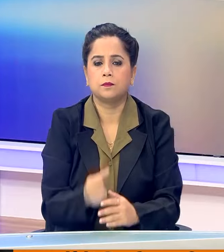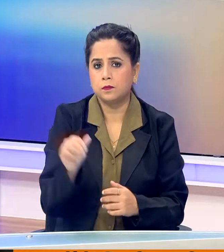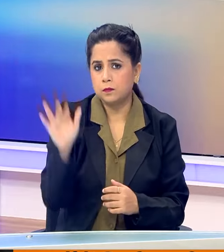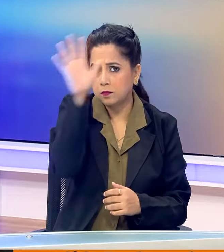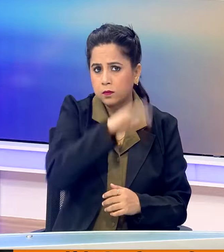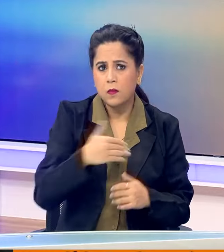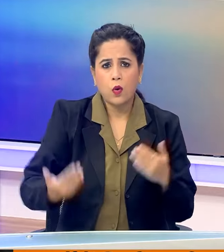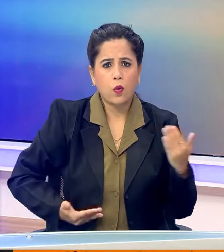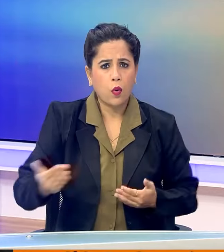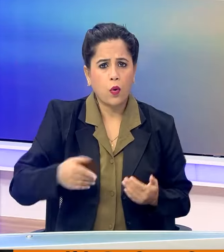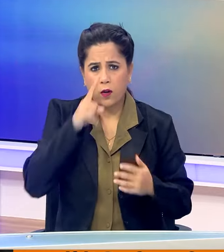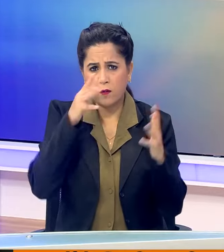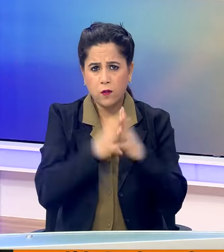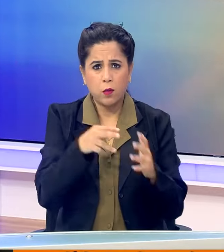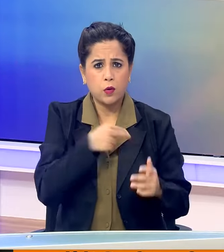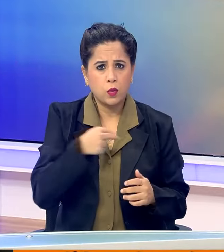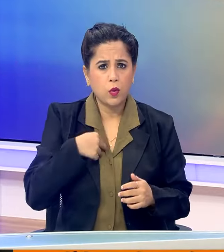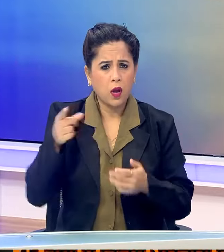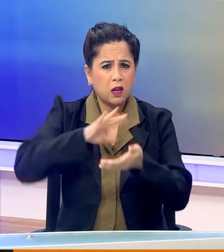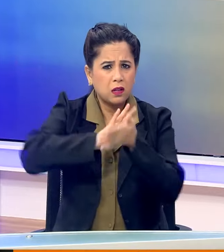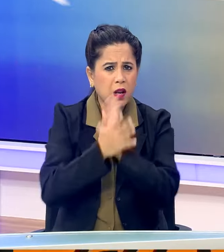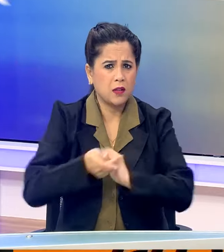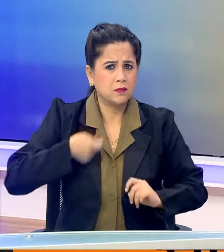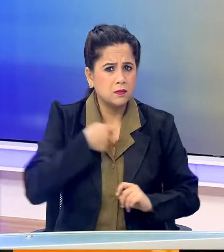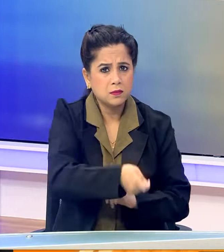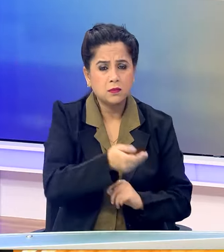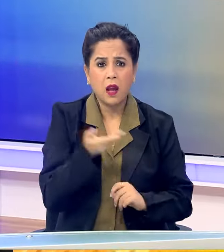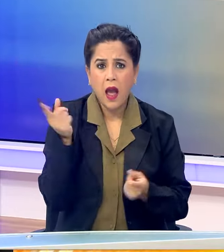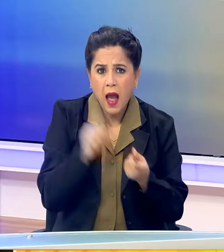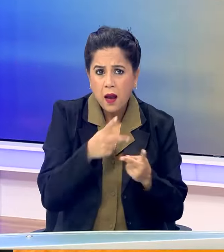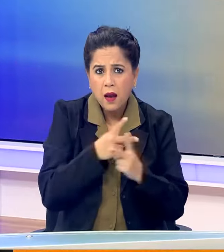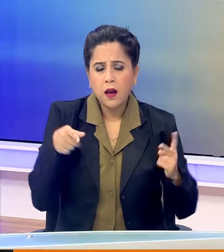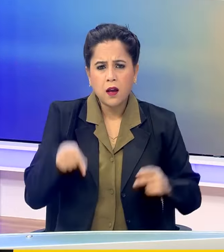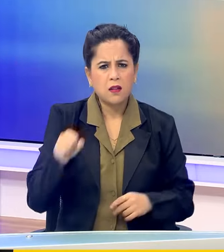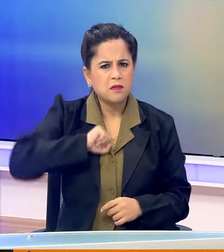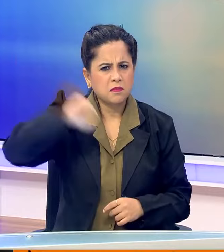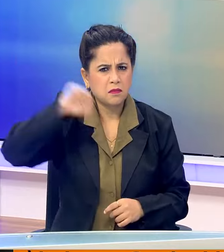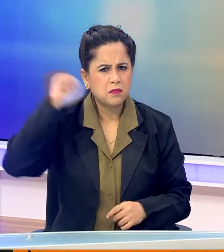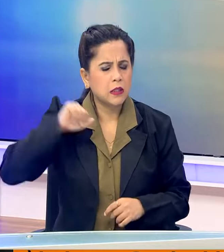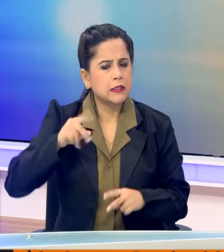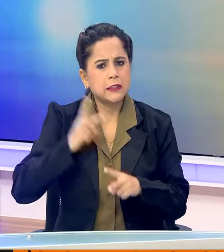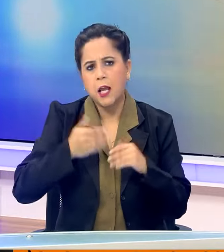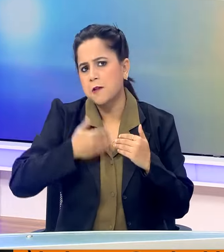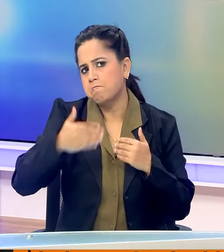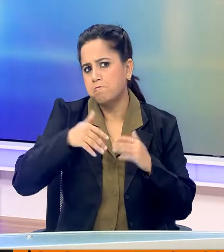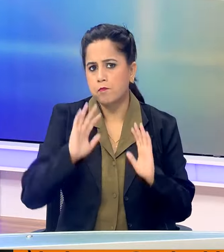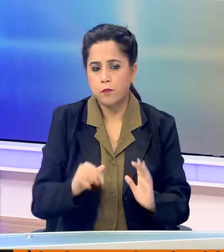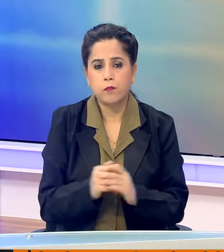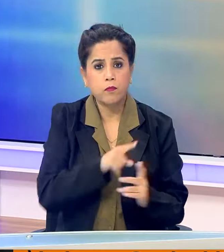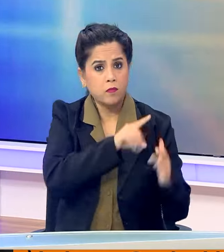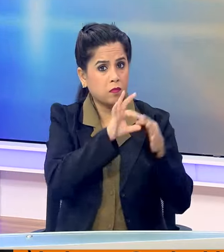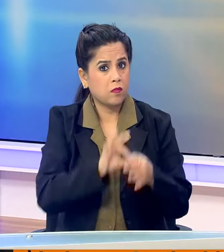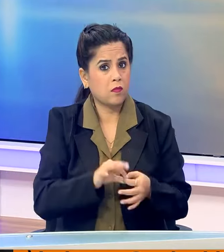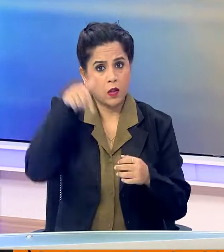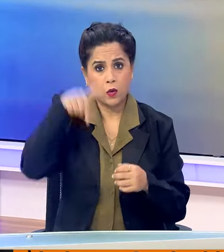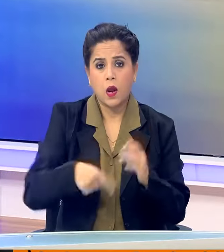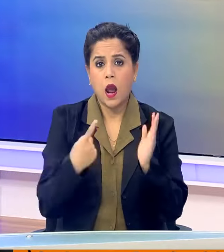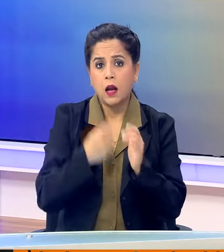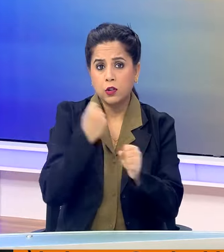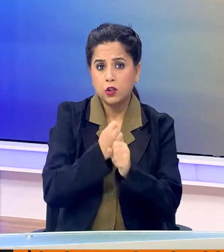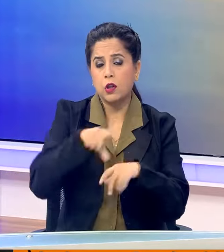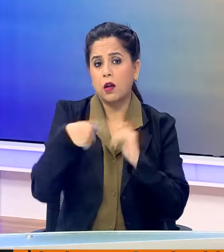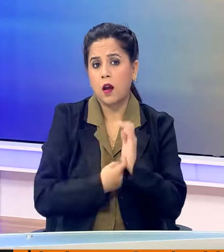देश भर में कोलकाता में महिला डॉक्टर के रेप और हत्या के मामले में विरोध प्रदर्शन लगातार जारी है इसी कड़ी में आज आर्जी